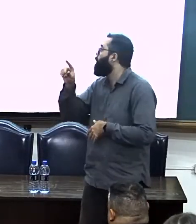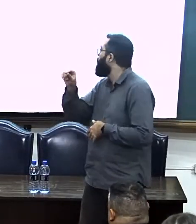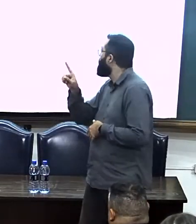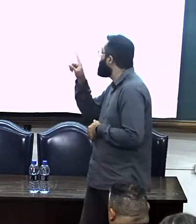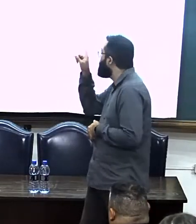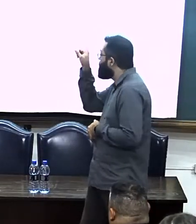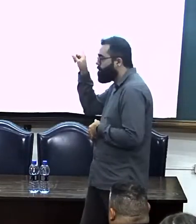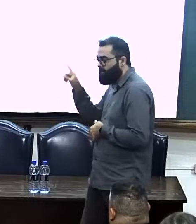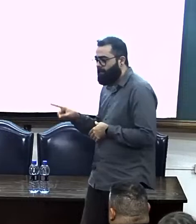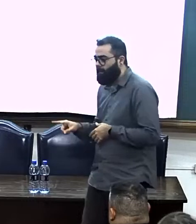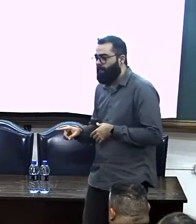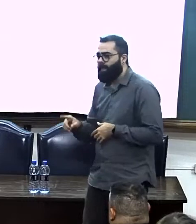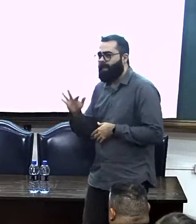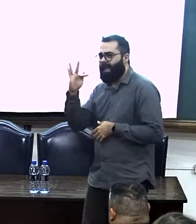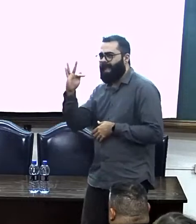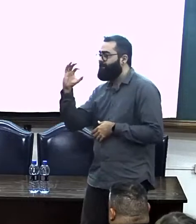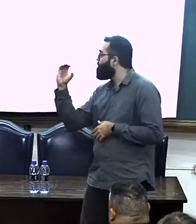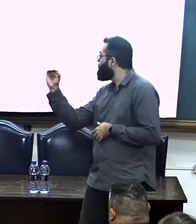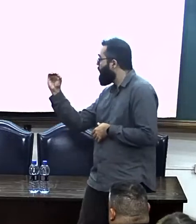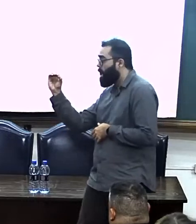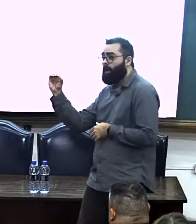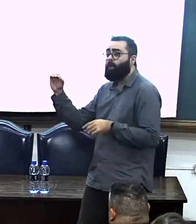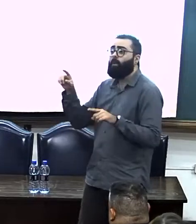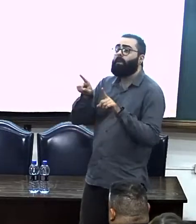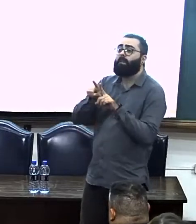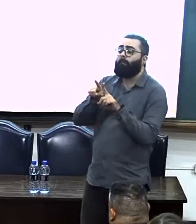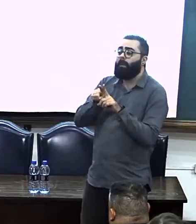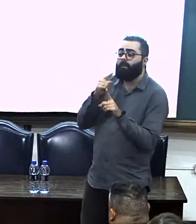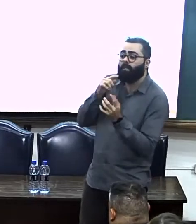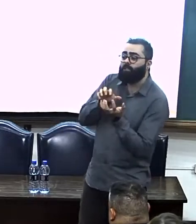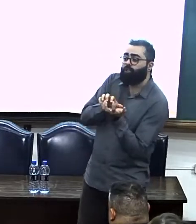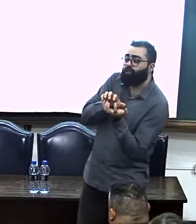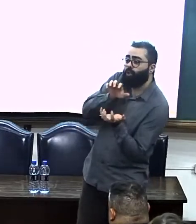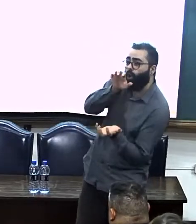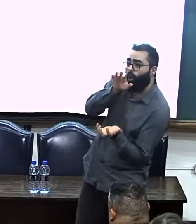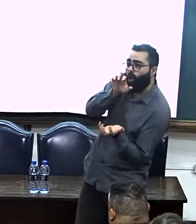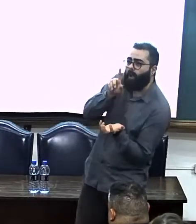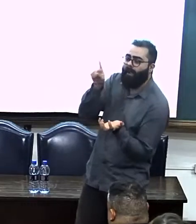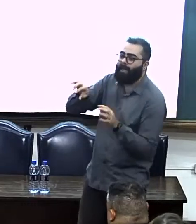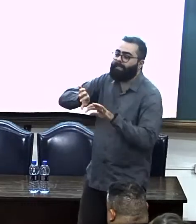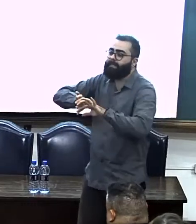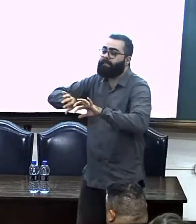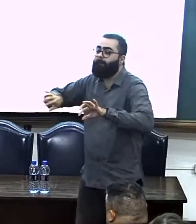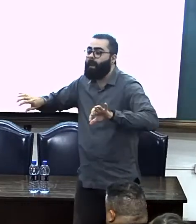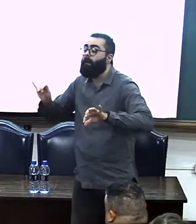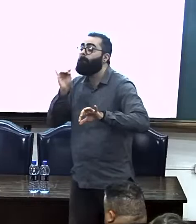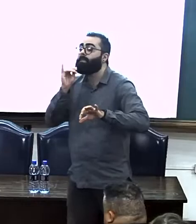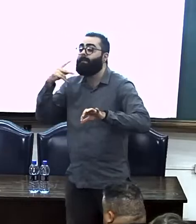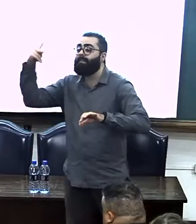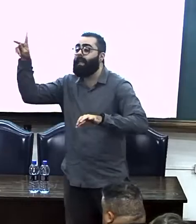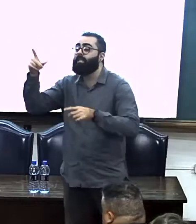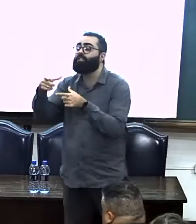and jaw displacement are independent. And this is an example of Japanese.